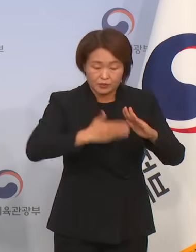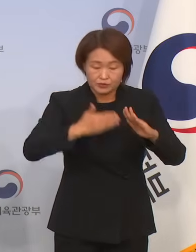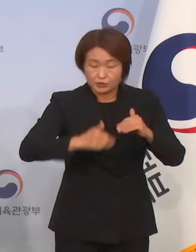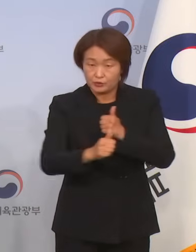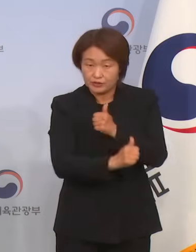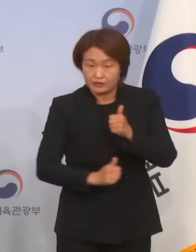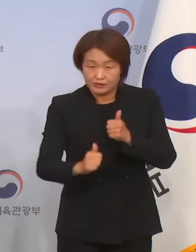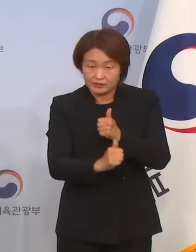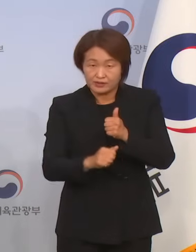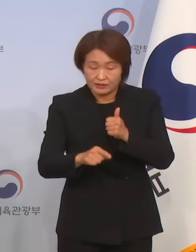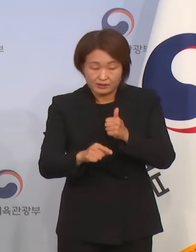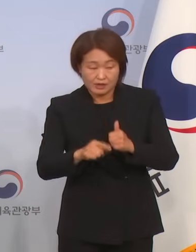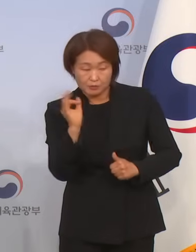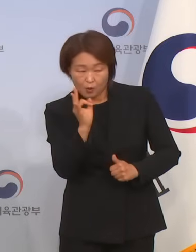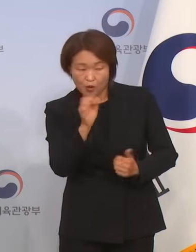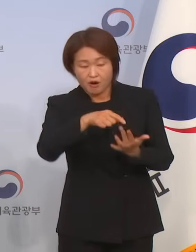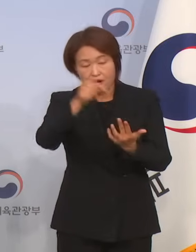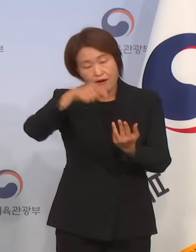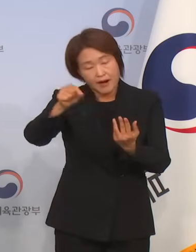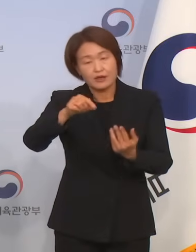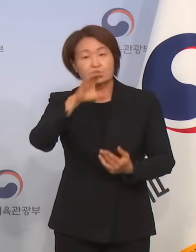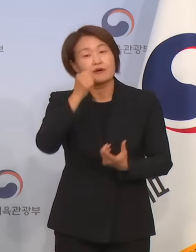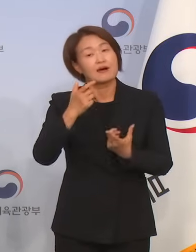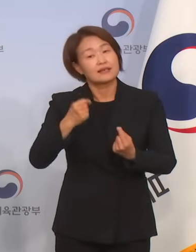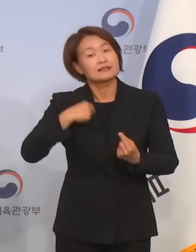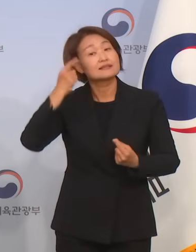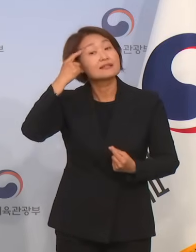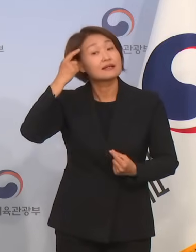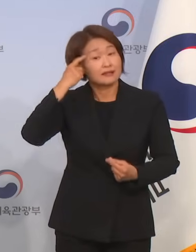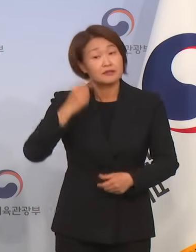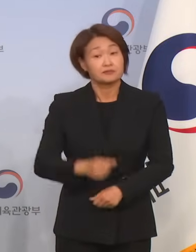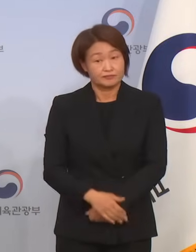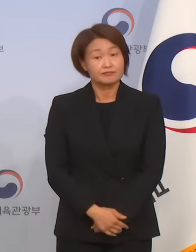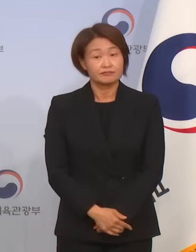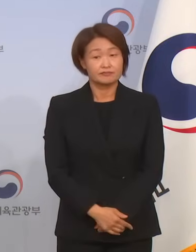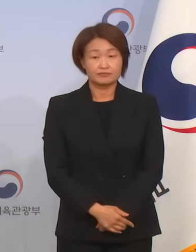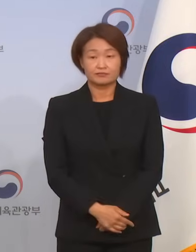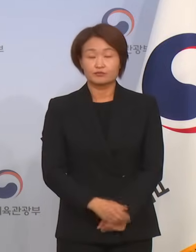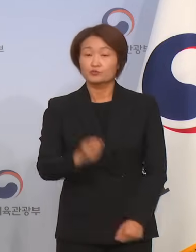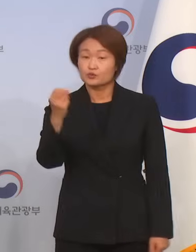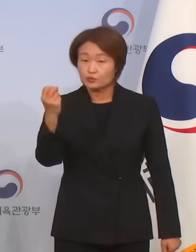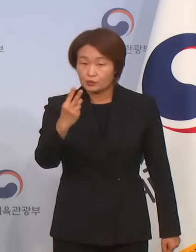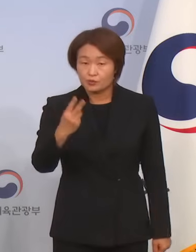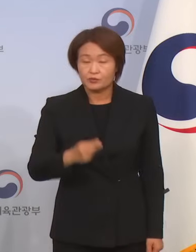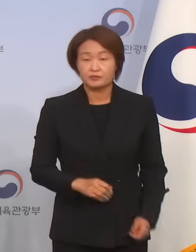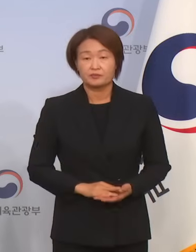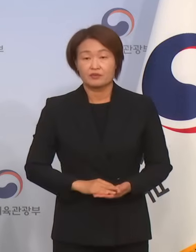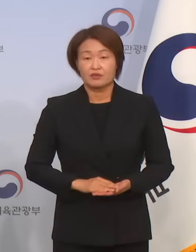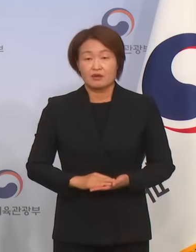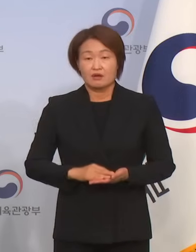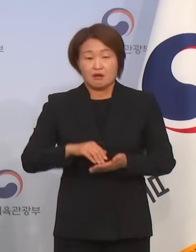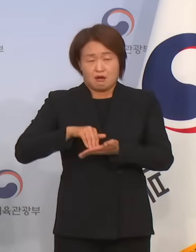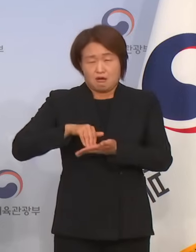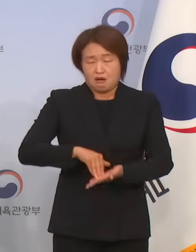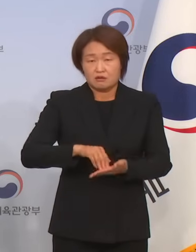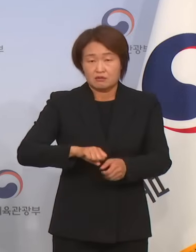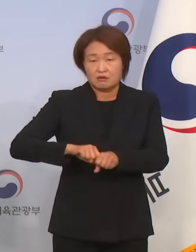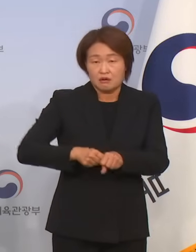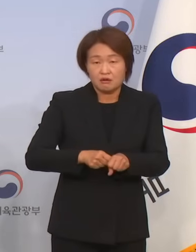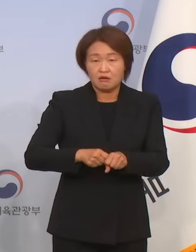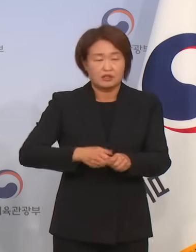공정위원회에서 선택하면 될 것으로 저희들은 판단하고 있습니다. 그리고 중징계를 요구한